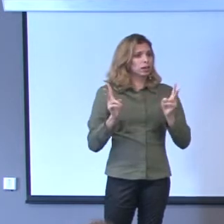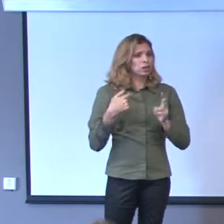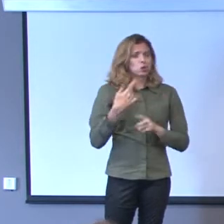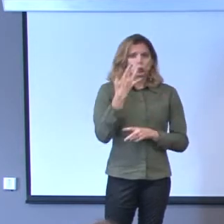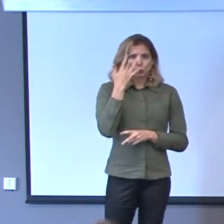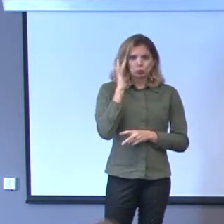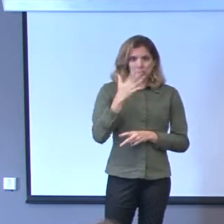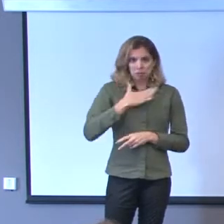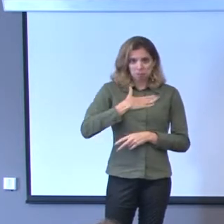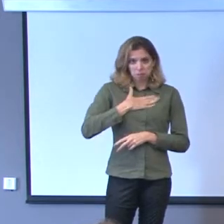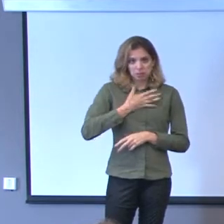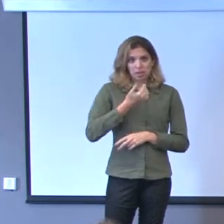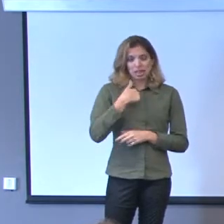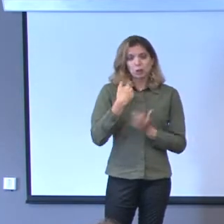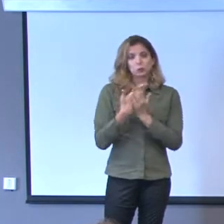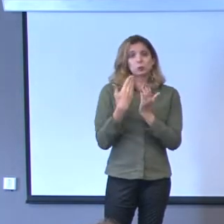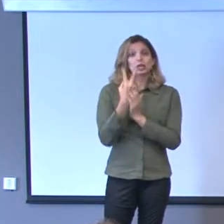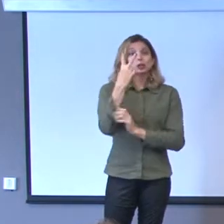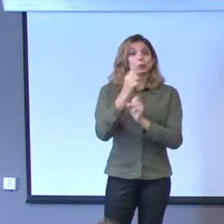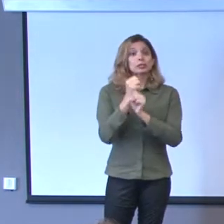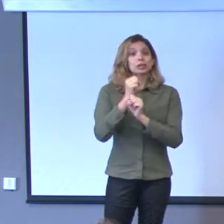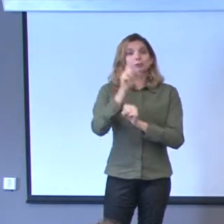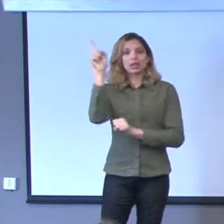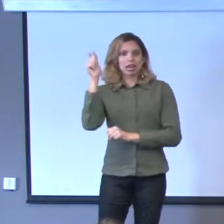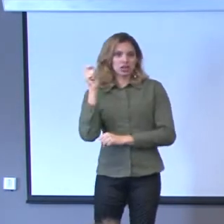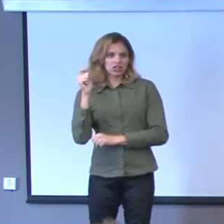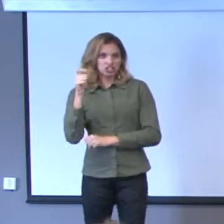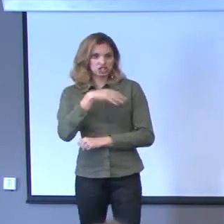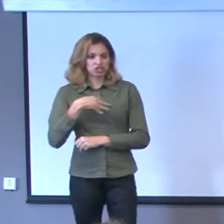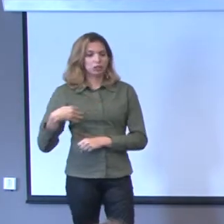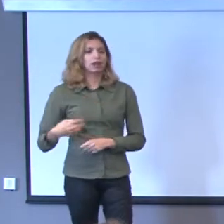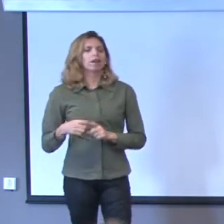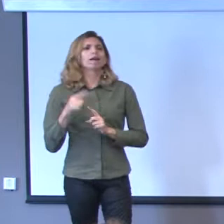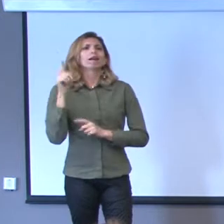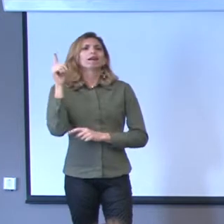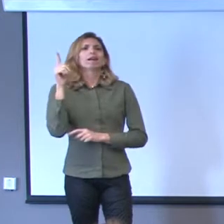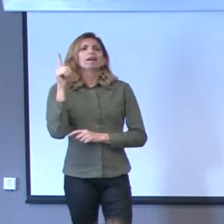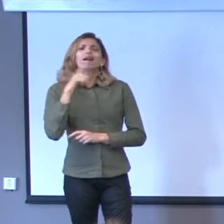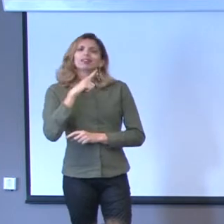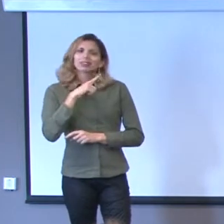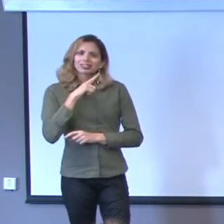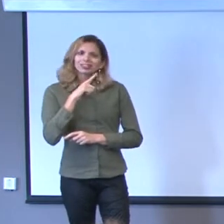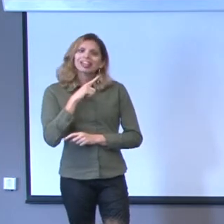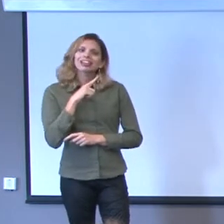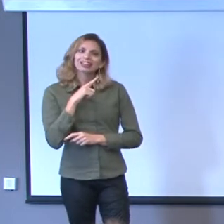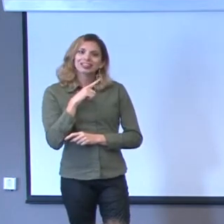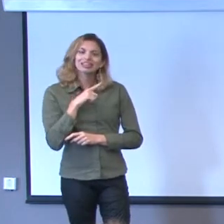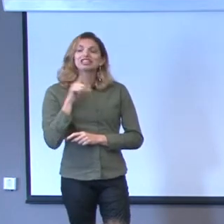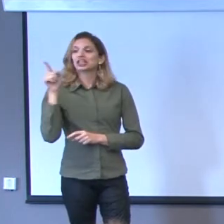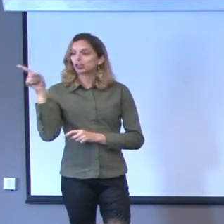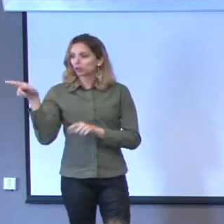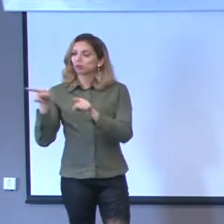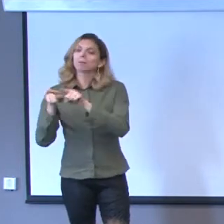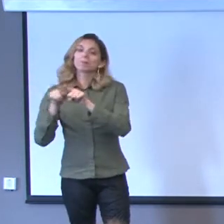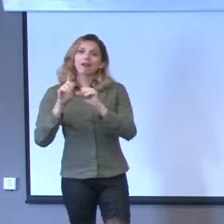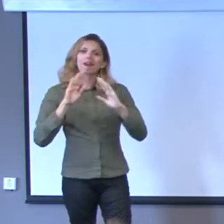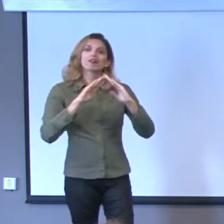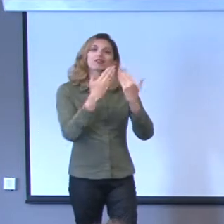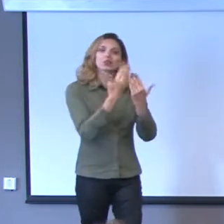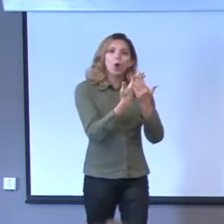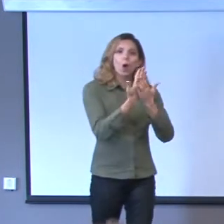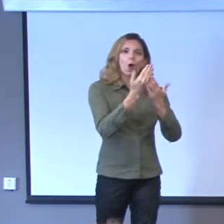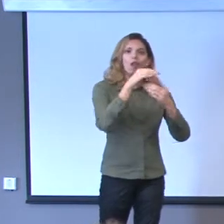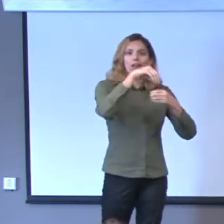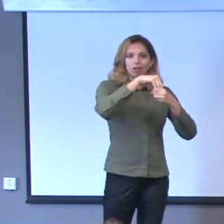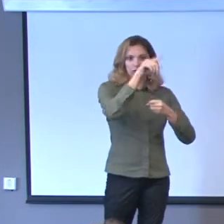Impressão minha, eu estudei na Argentina há 2 anos, e lá eles têm esse homeschool, faz parte da cultura